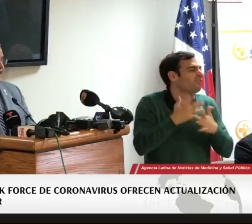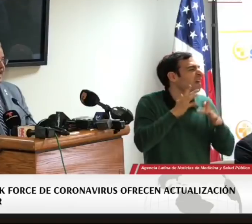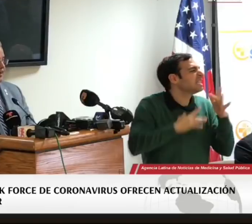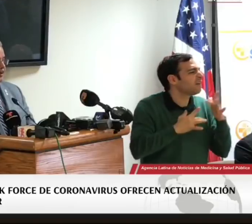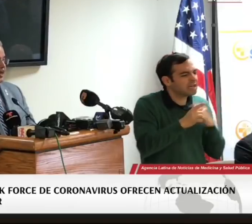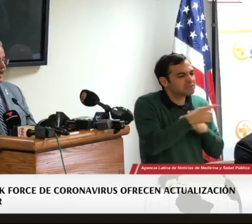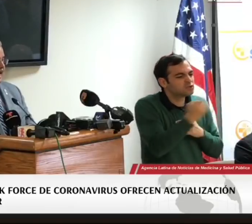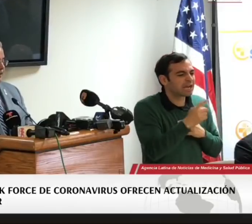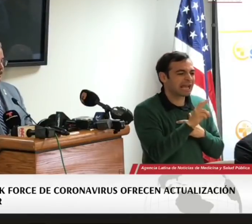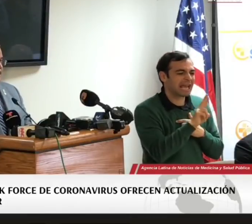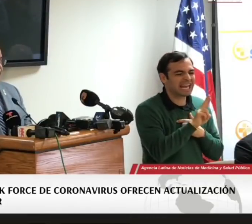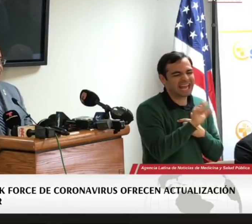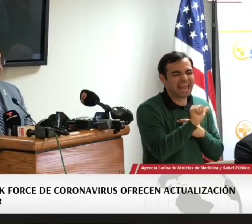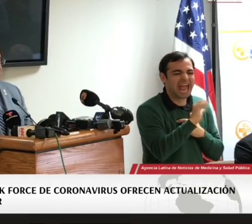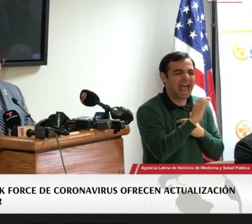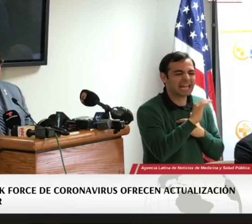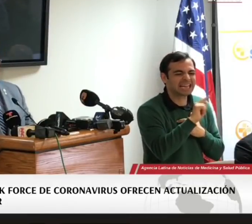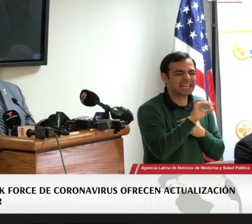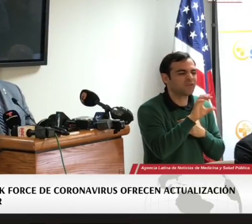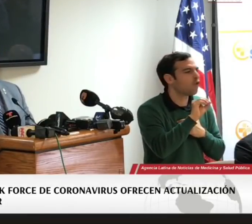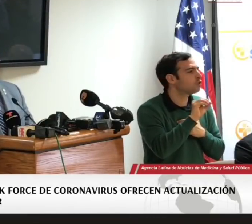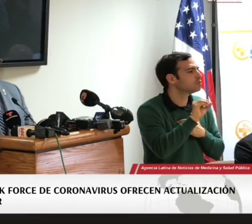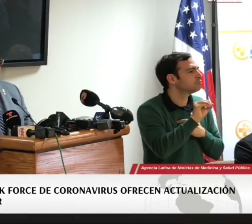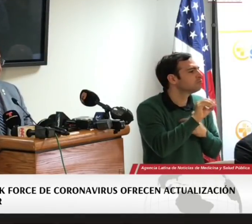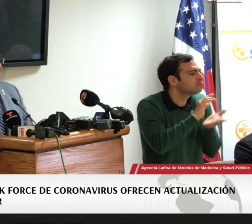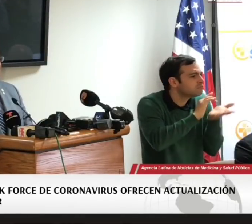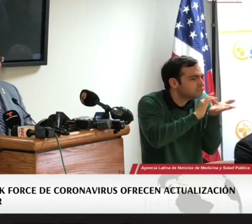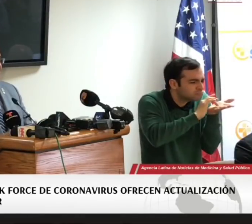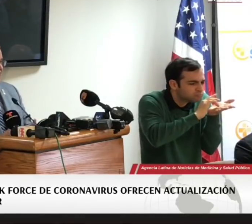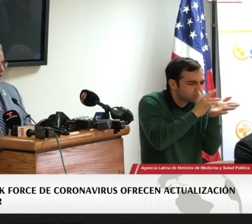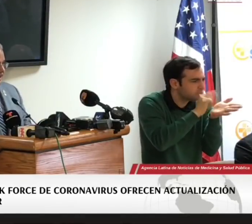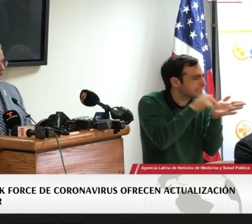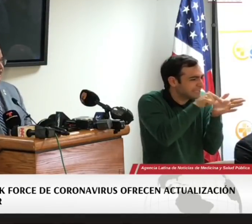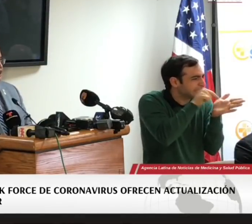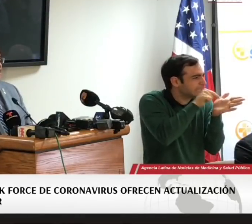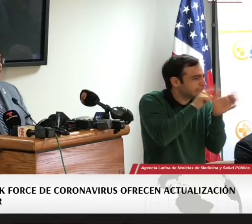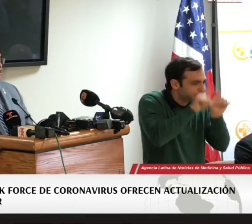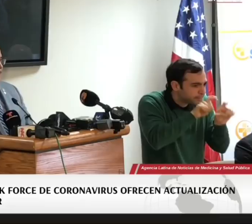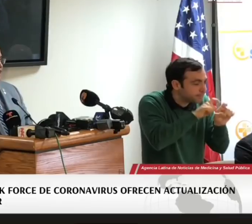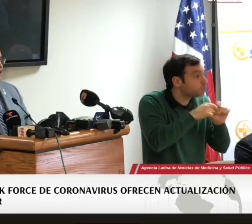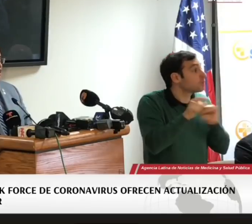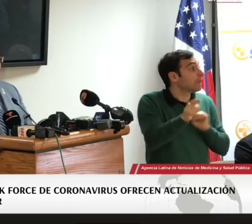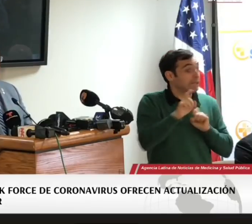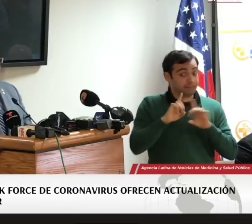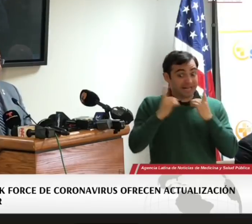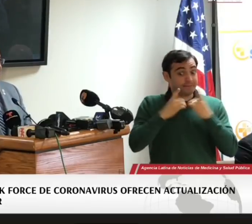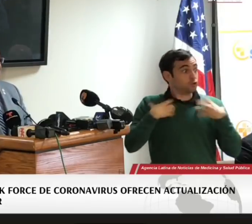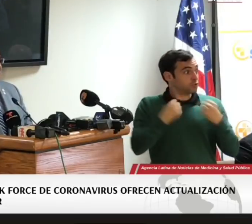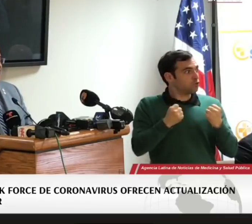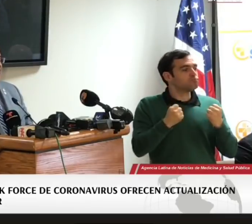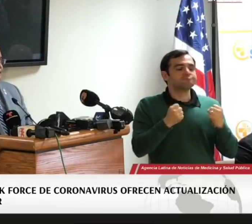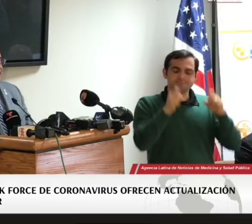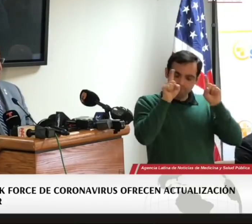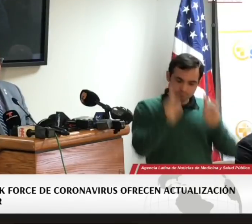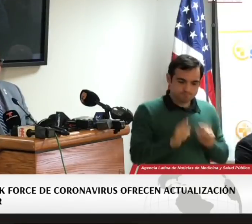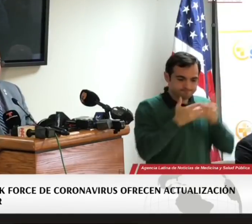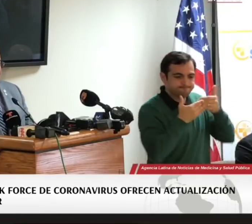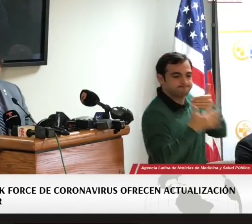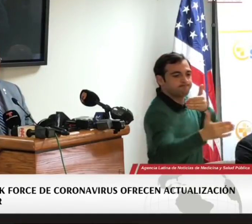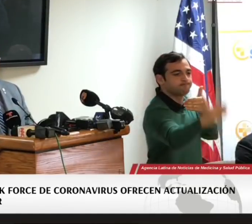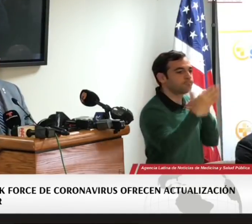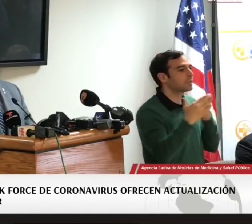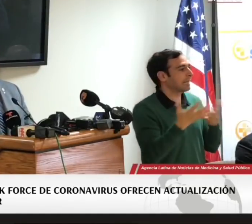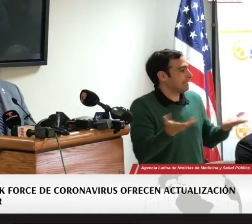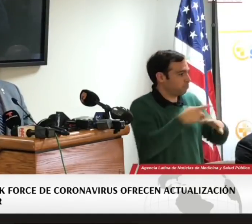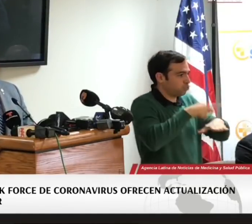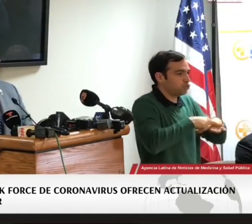que esperamos que en las próximas 24 a 48 horas el Departamento de Salud de Puerto Rico pueda realizar las pruebas aquí